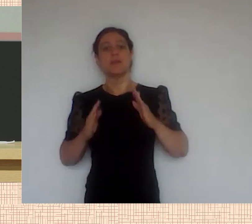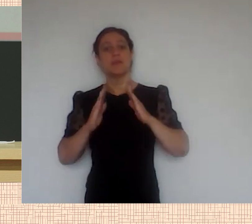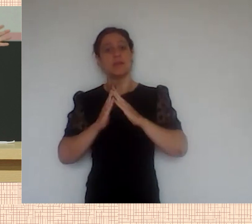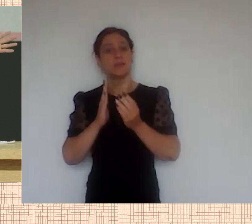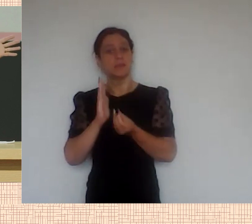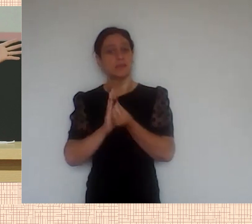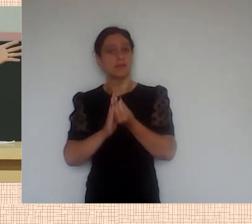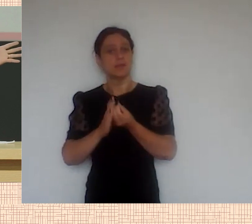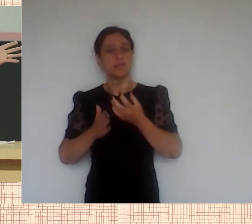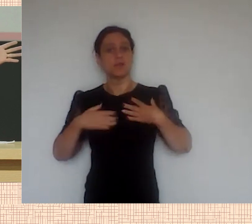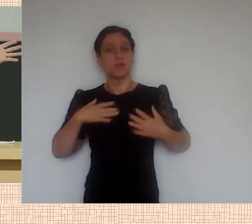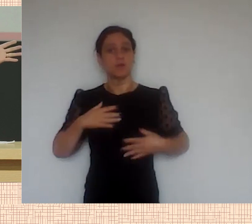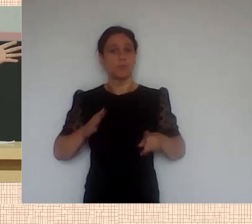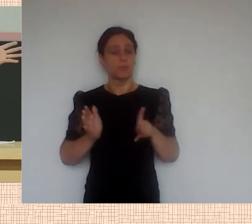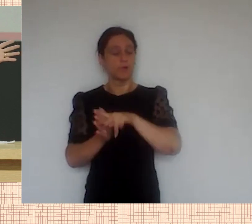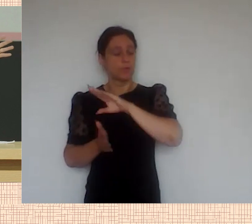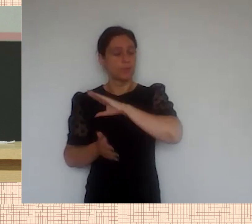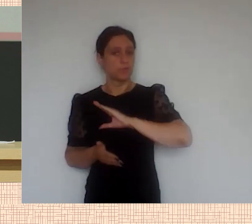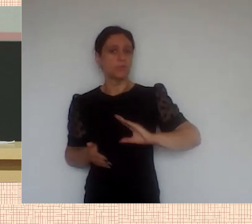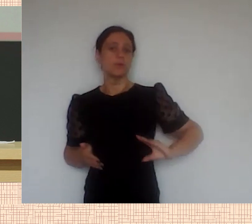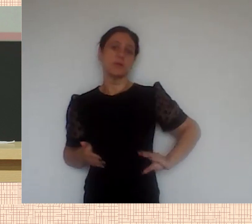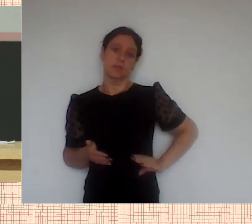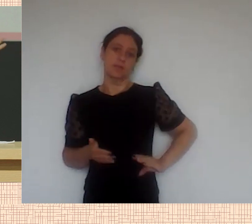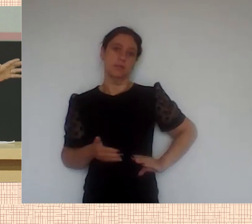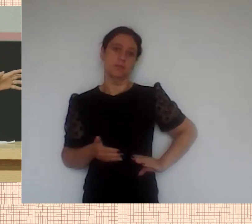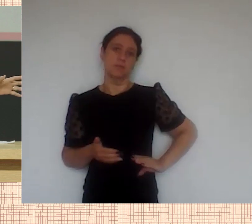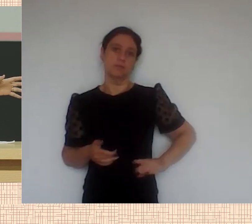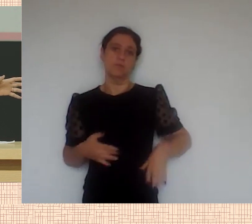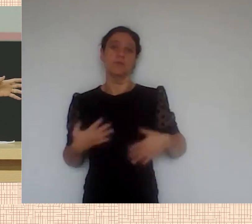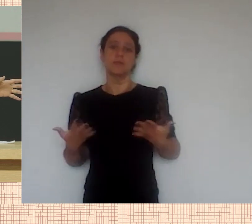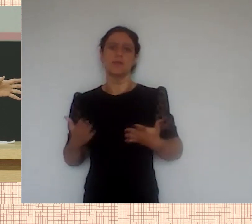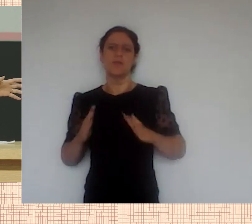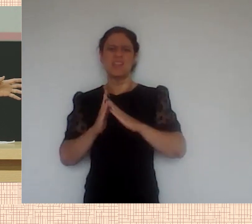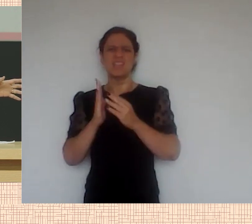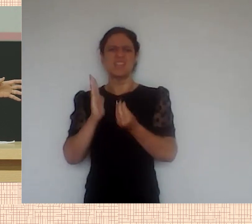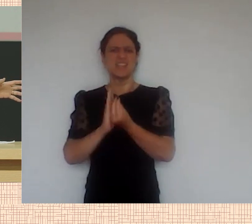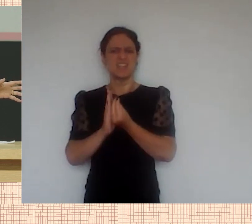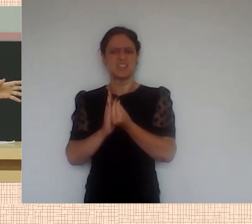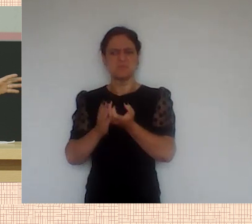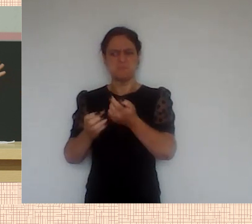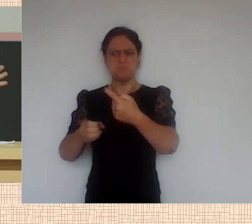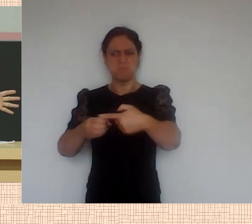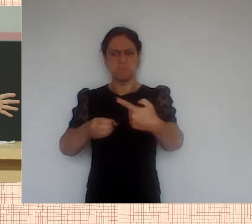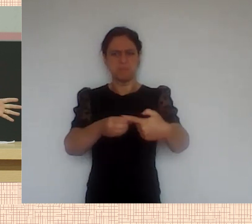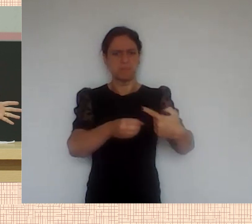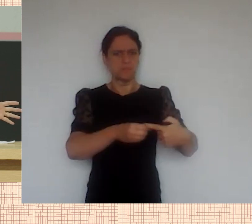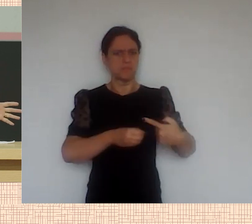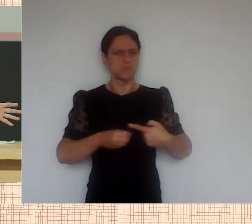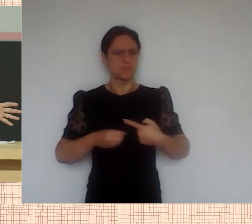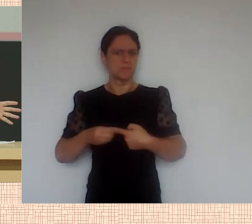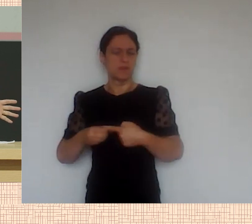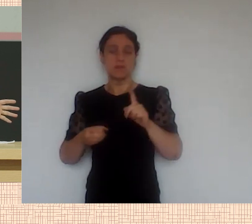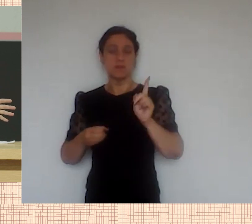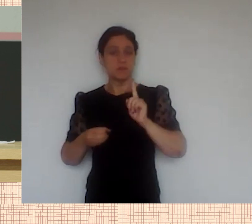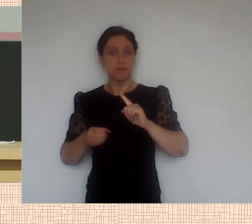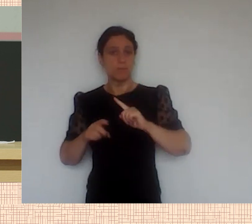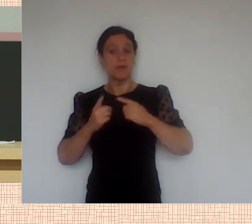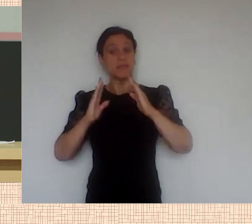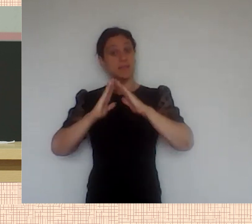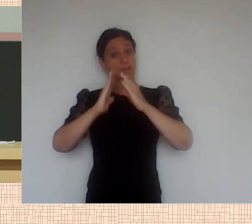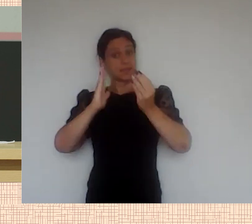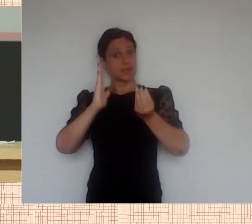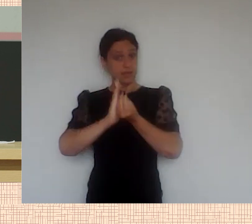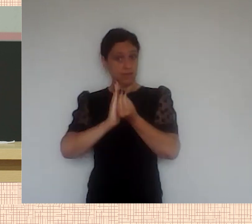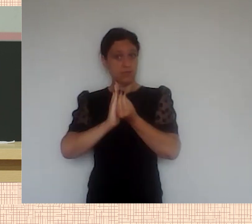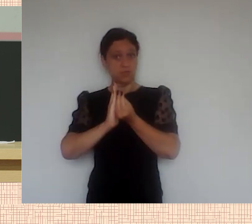é a igreja, no seu sentido universal, né? É o corpo de Cristo. Por isso,